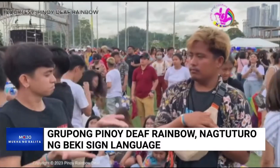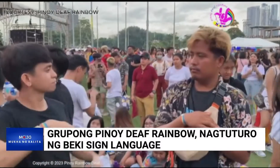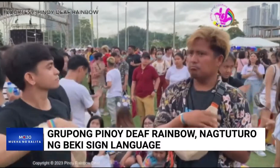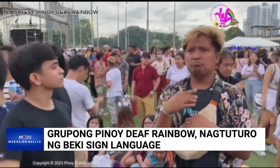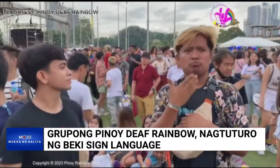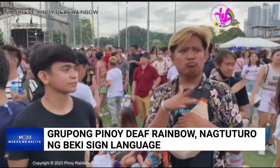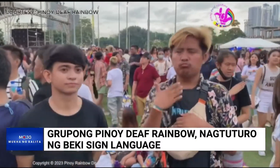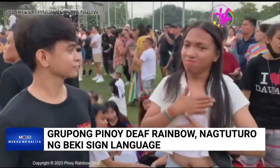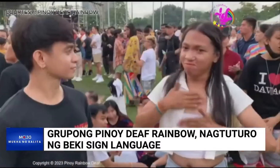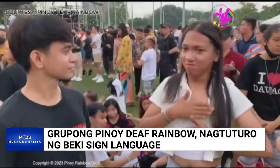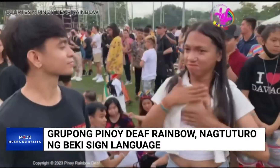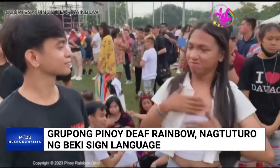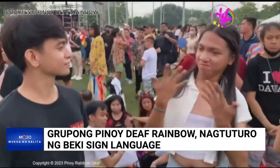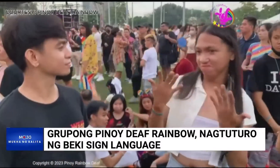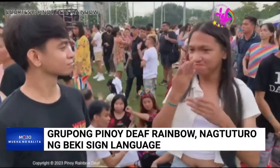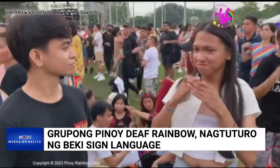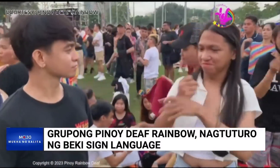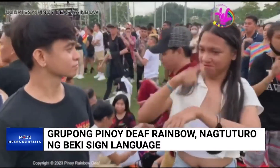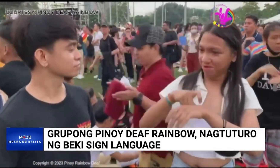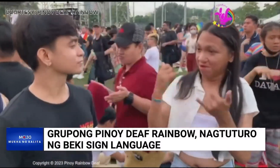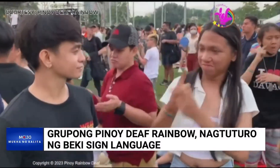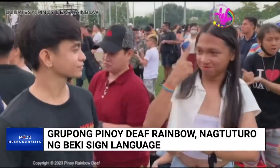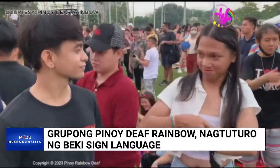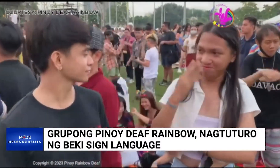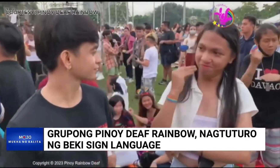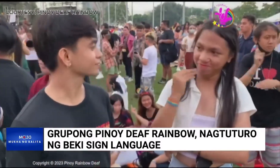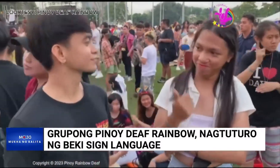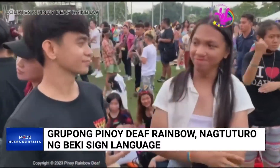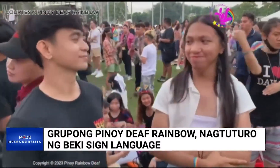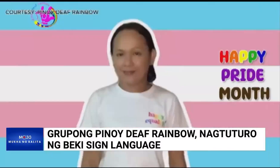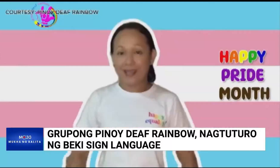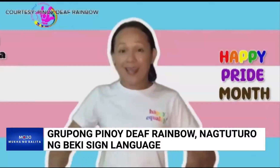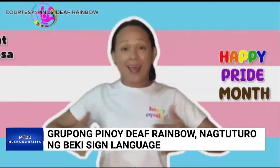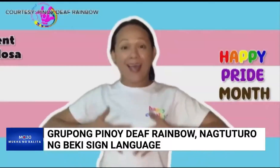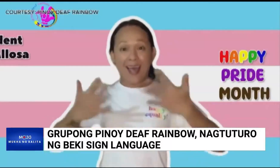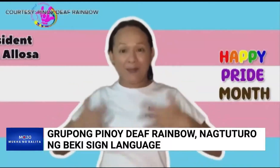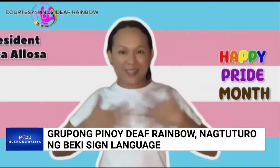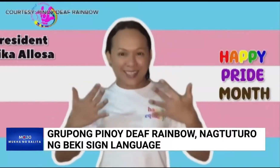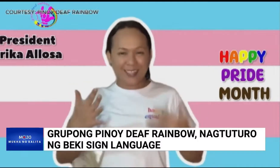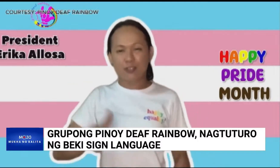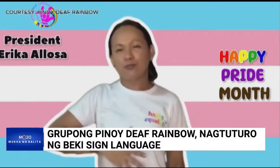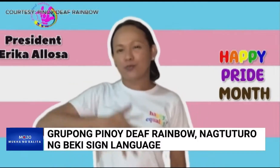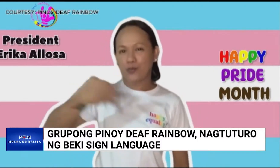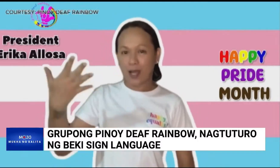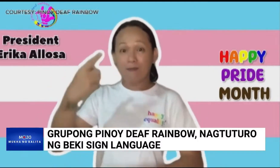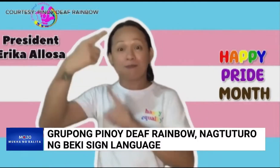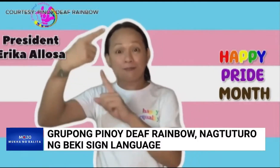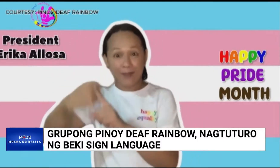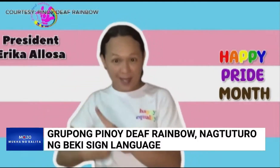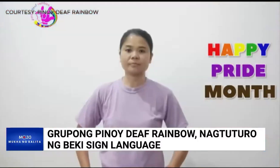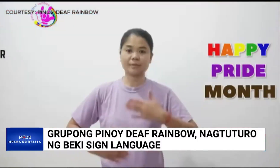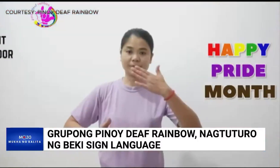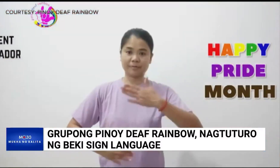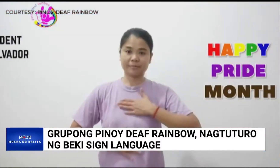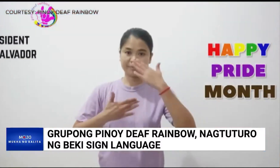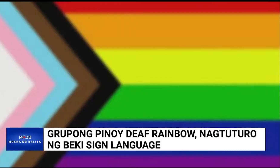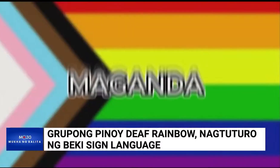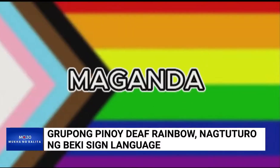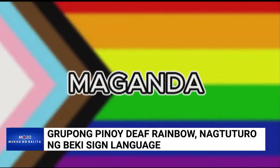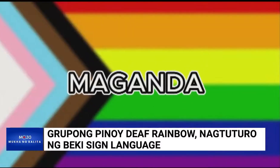Sign Language ang pagiging bongga sa creativity ng sinumang miyembro ng Filipino deaf community na miyembro rin ng LGBT. Gaya na lang ng